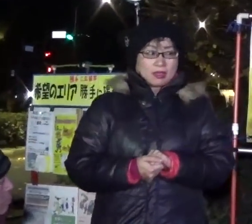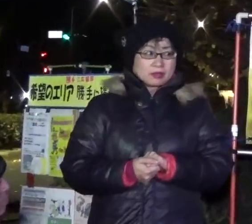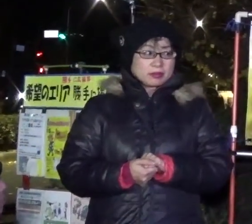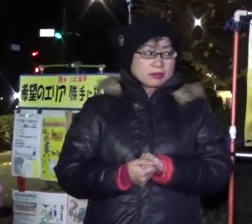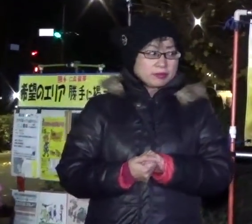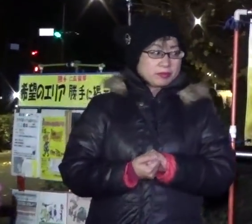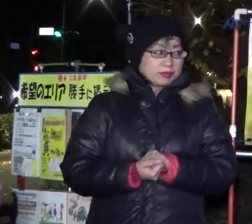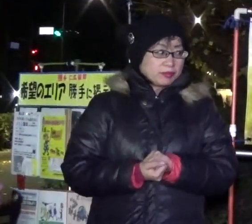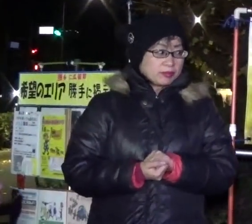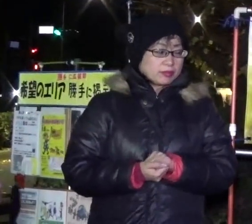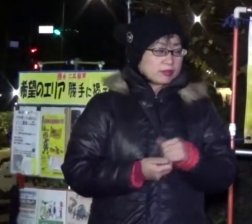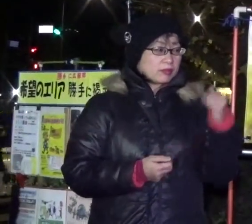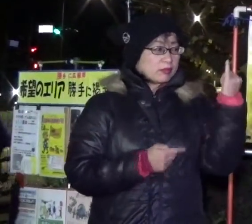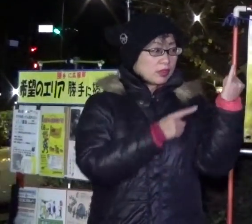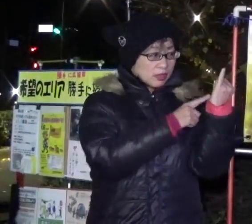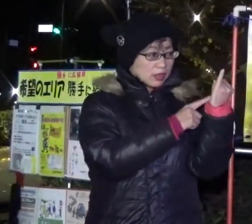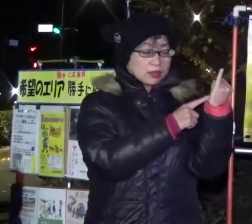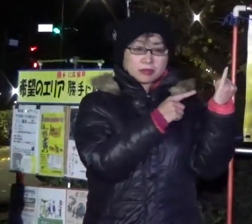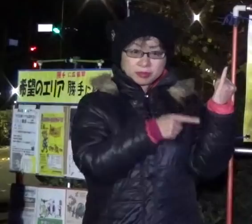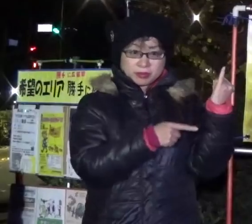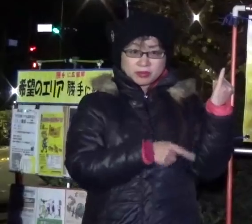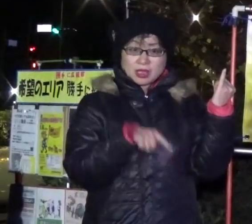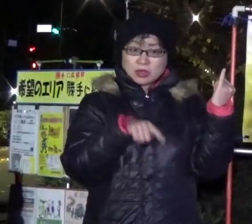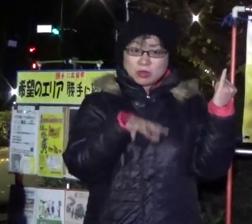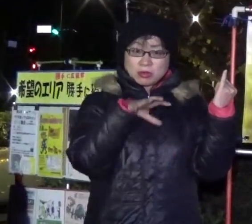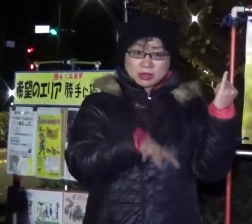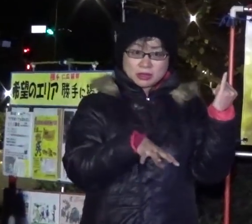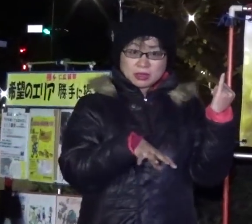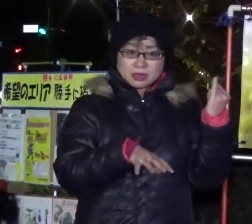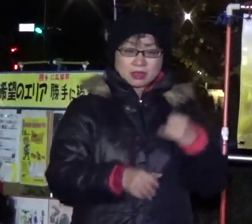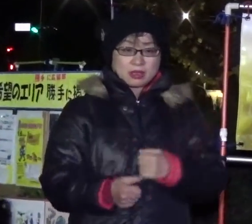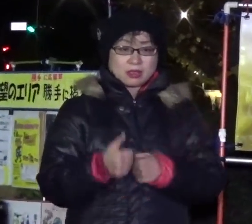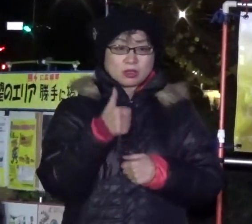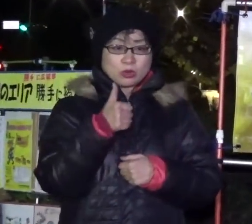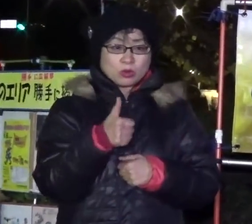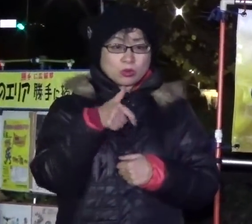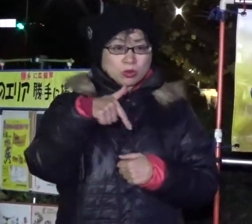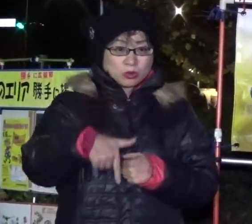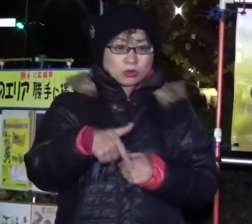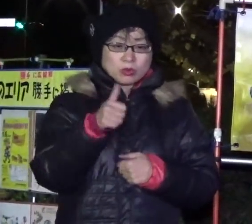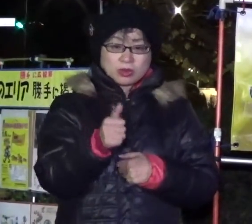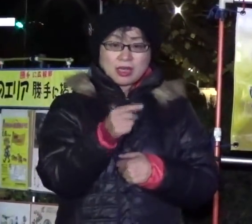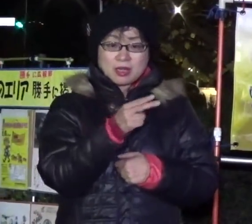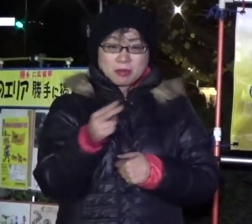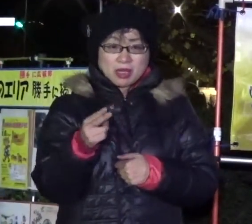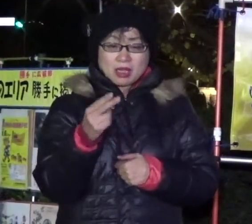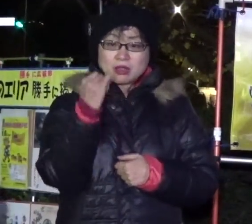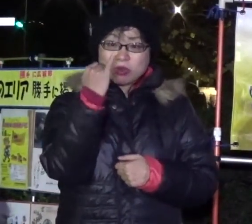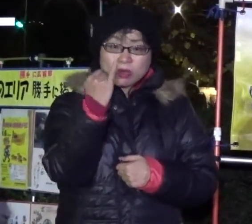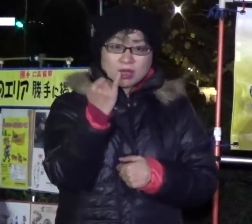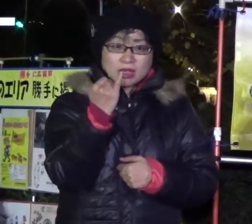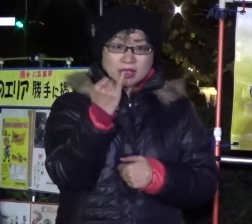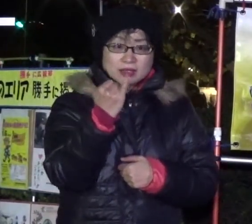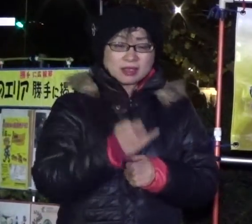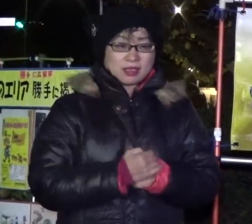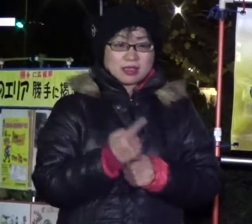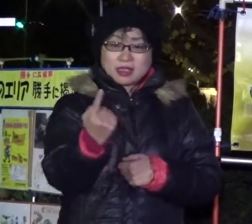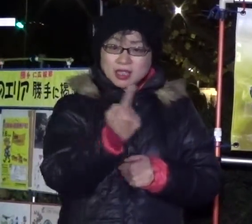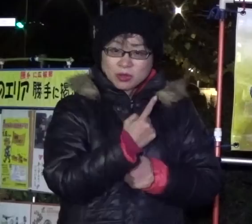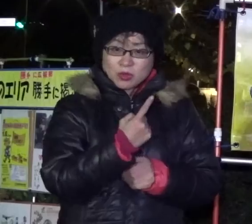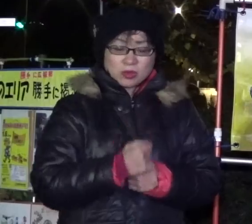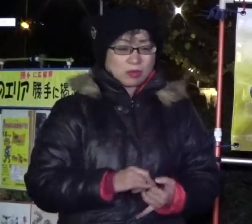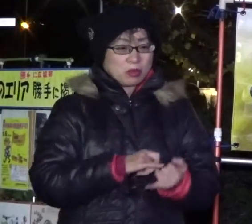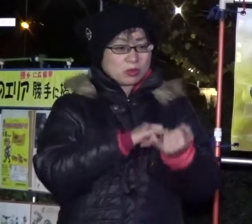さん、私ここに来ると双葉のお母さん来たよってやれないよね。あの子供絶対忘れない